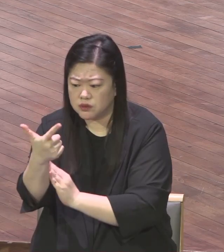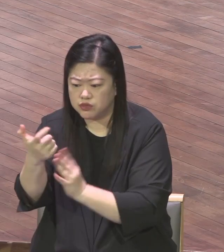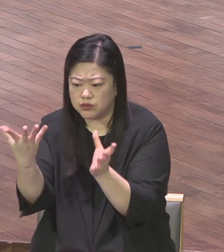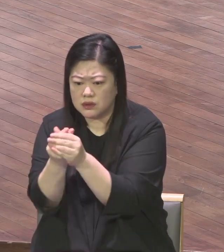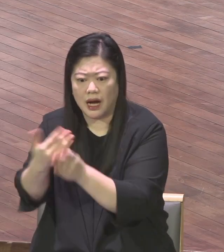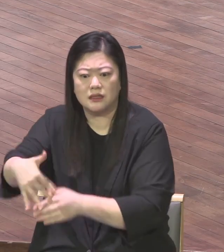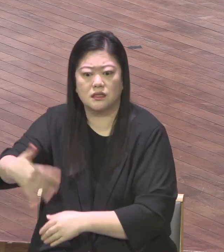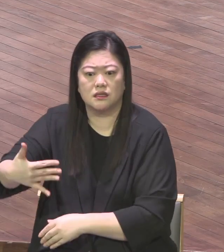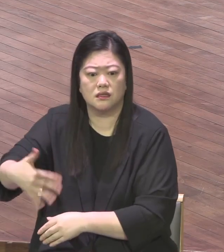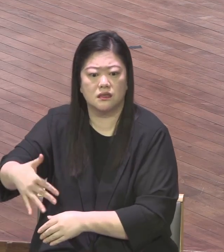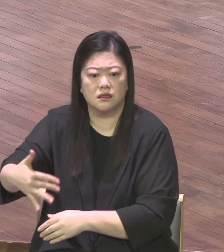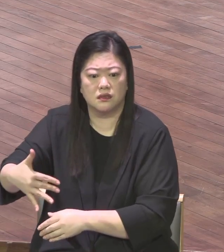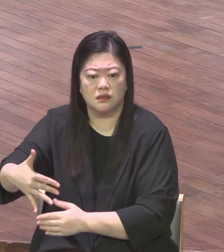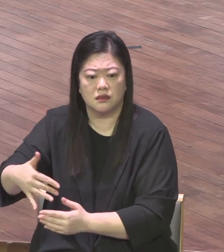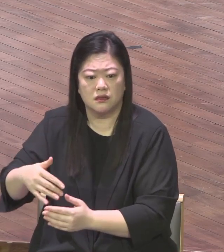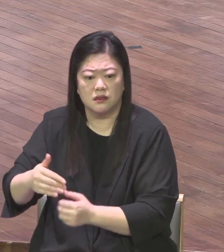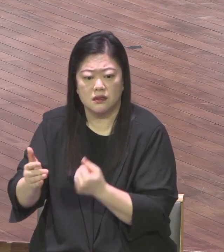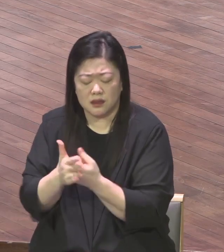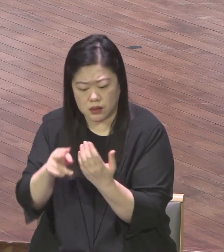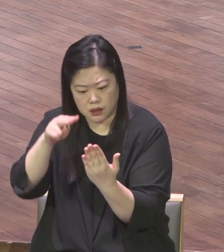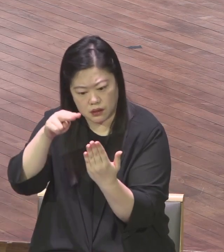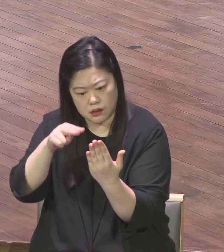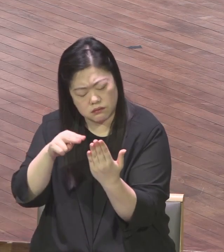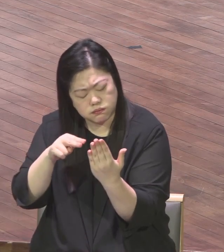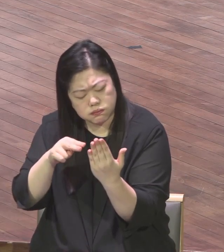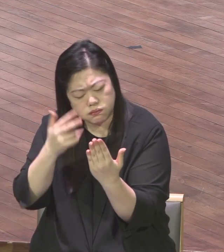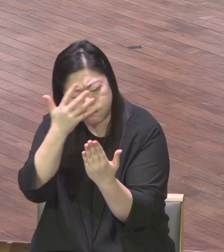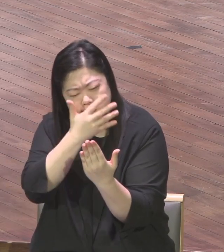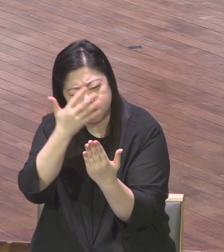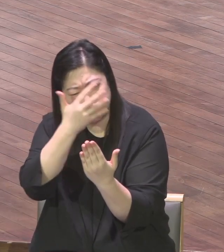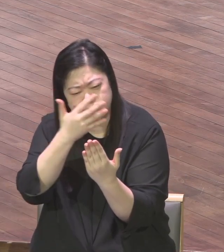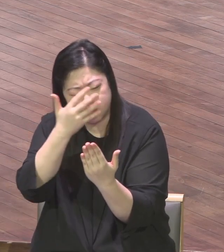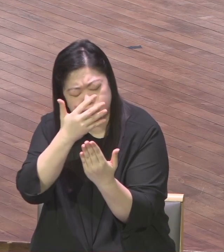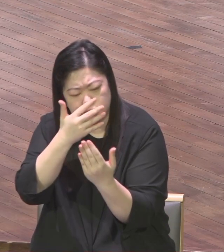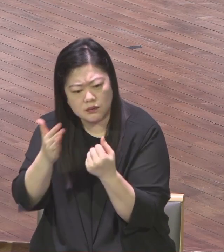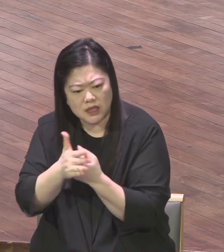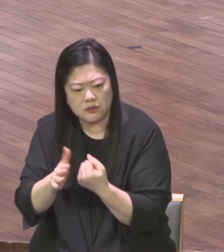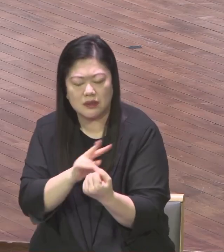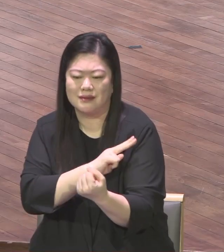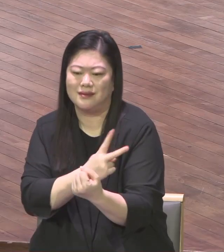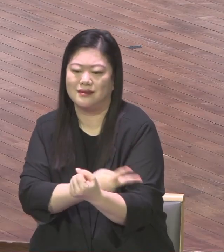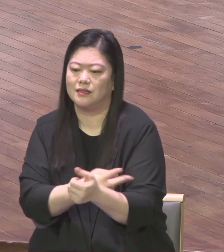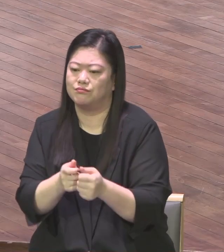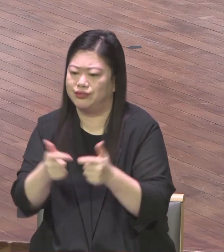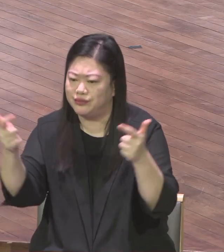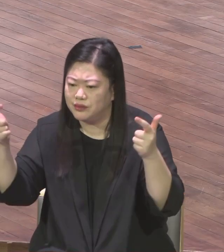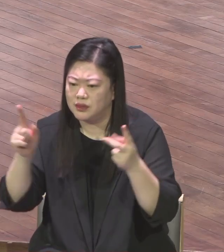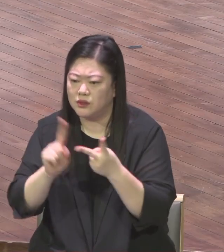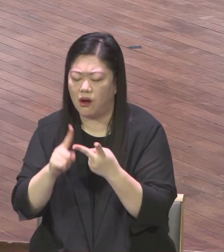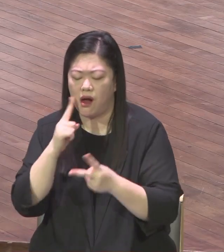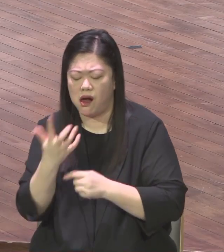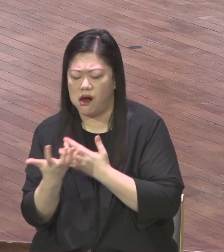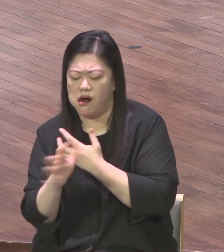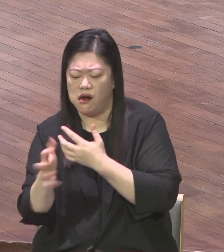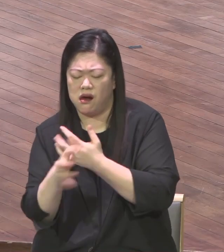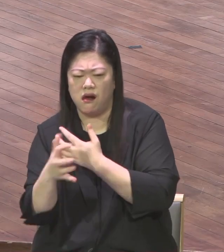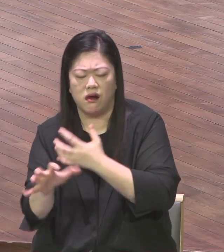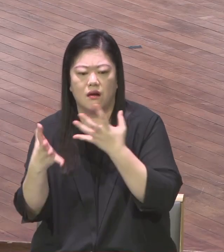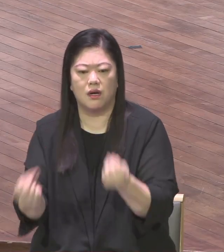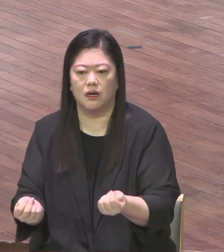상황임에도 불구하고 사이비 재림에 대한 이런 거릇된 사상을 가지고